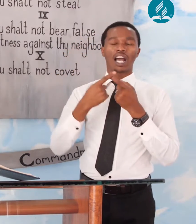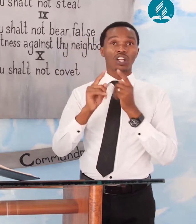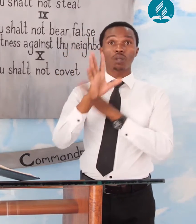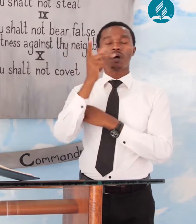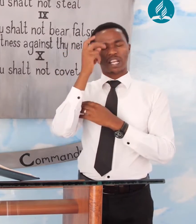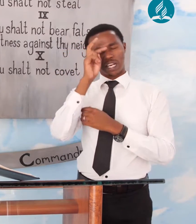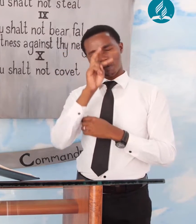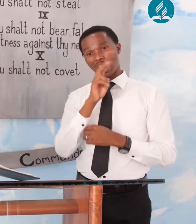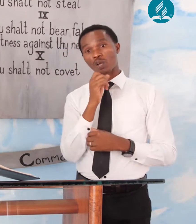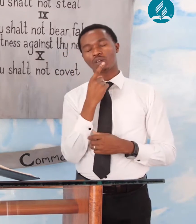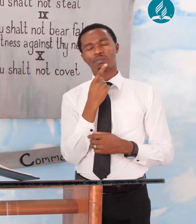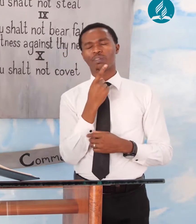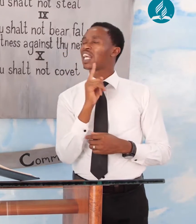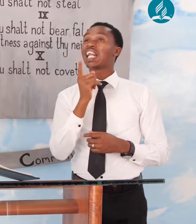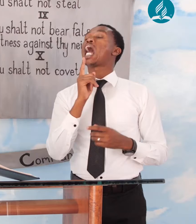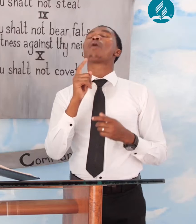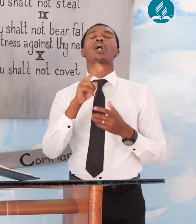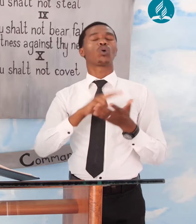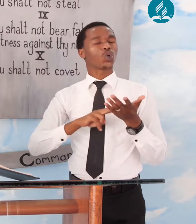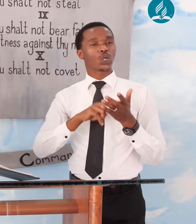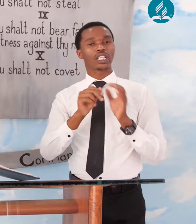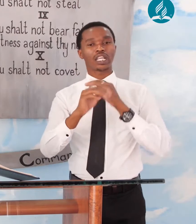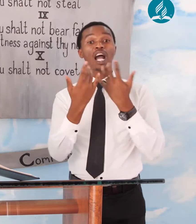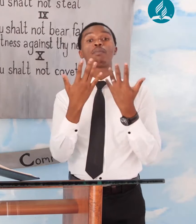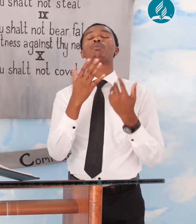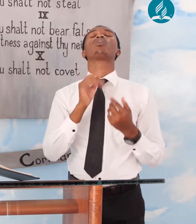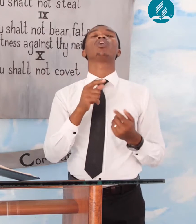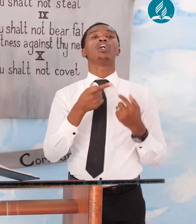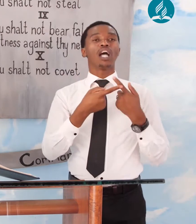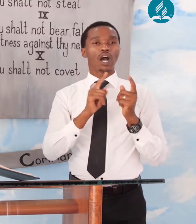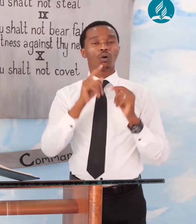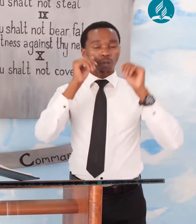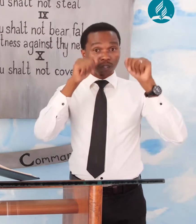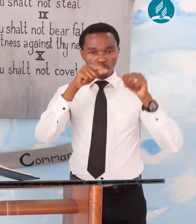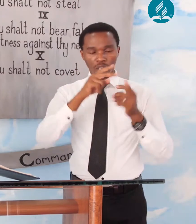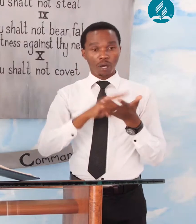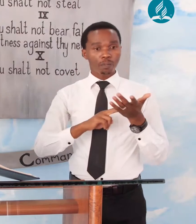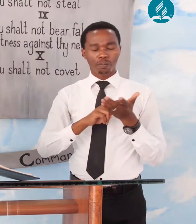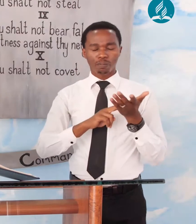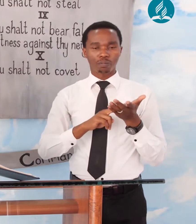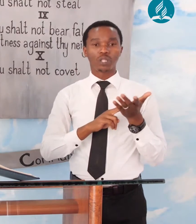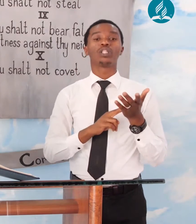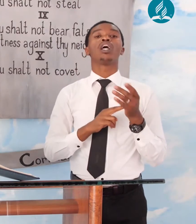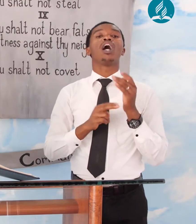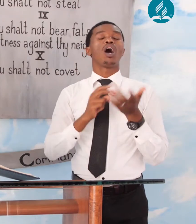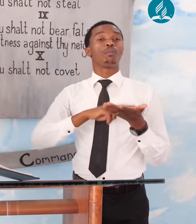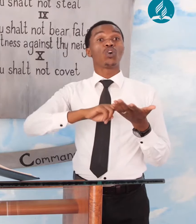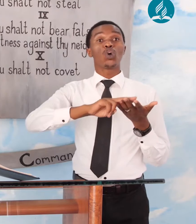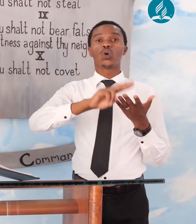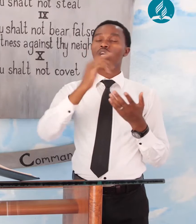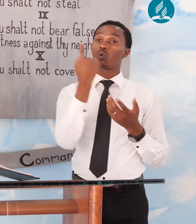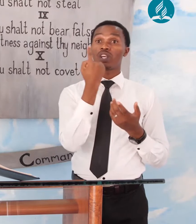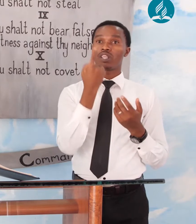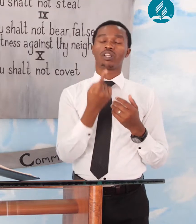ari kubw'amaboko ahubwo ni kubw'umwuka ibyo byose byagombaga gushoboka niyo mpamvu Imana byabaye ngombwa ko